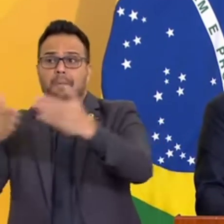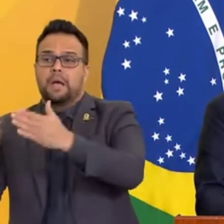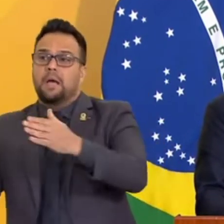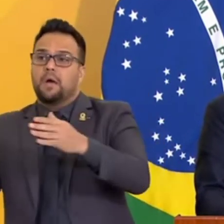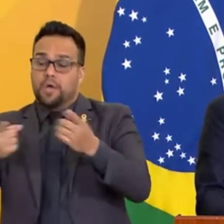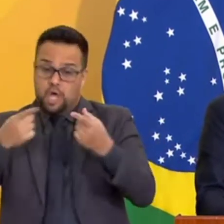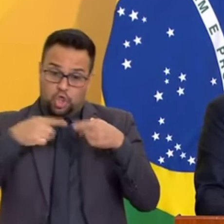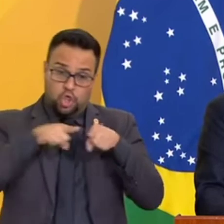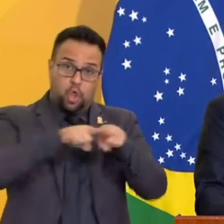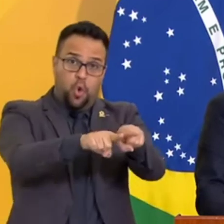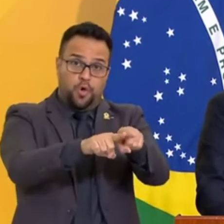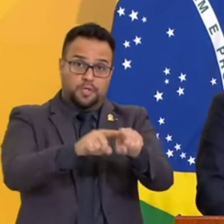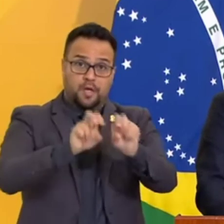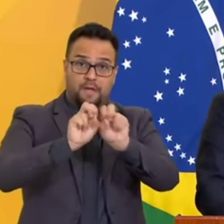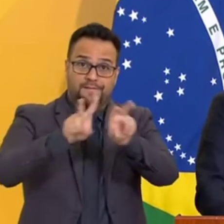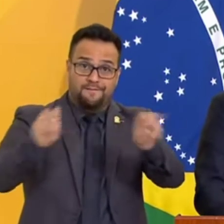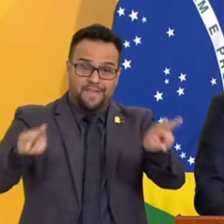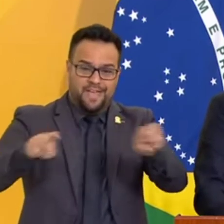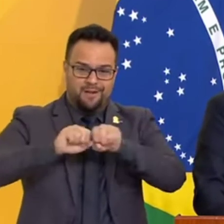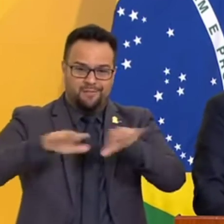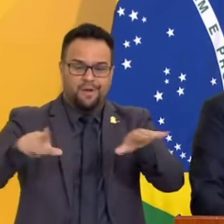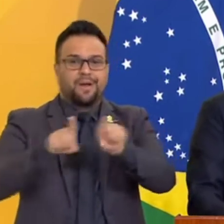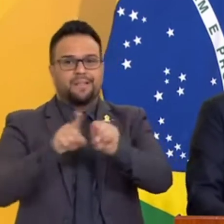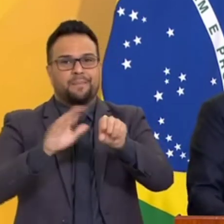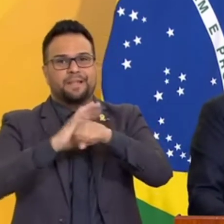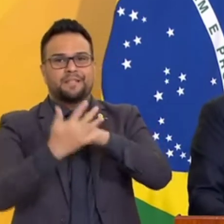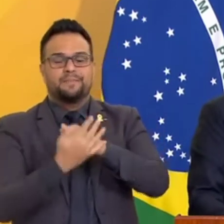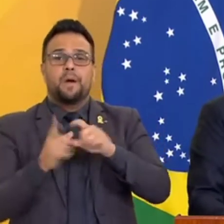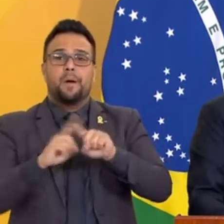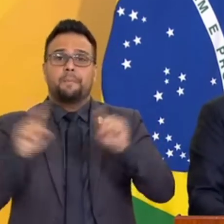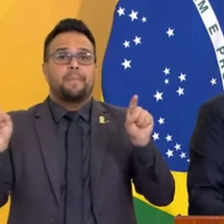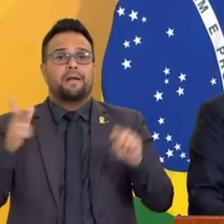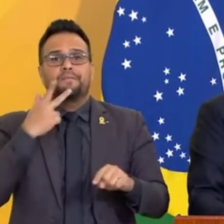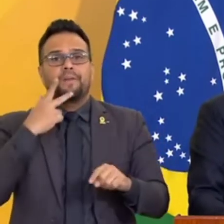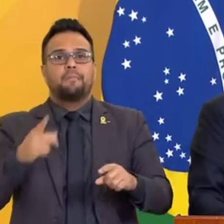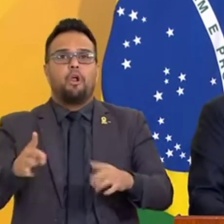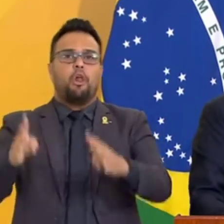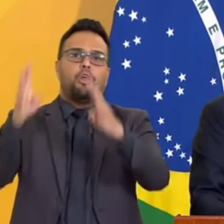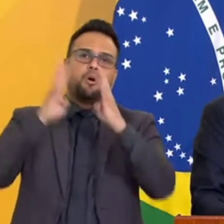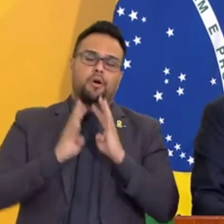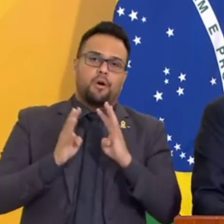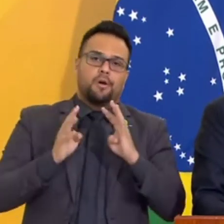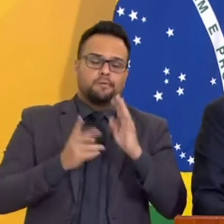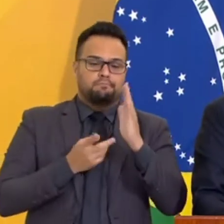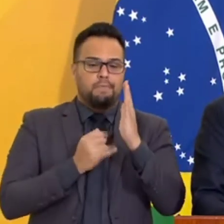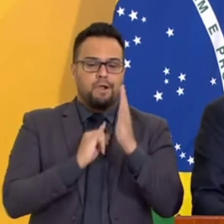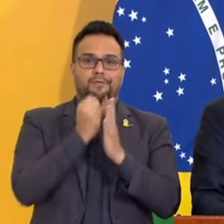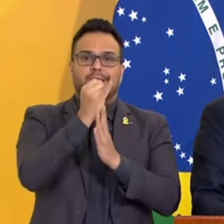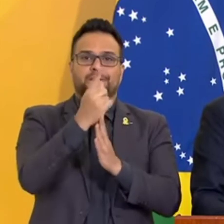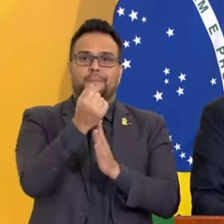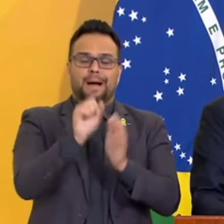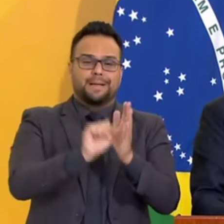vírus e o desemprego mas veio a reboque e disse uma inflação os alimentos